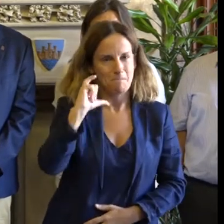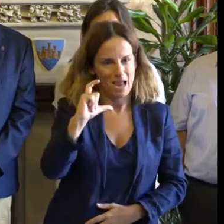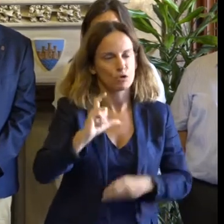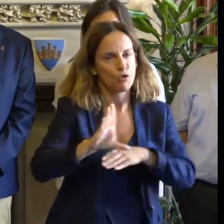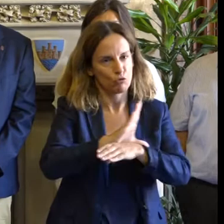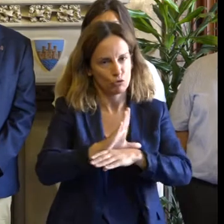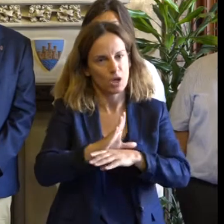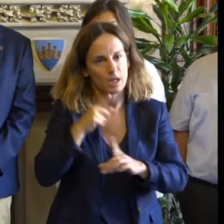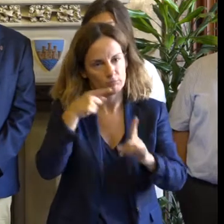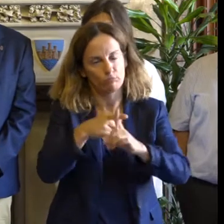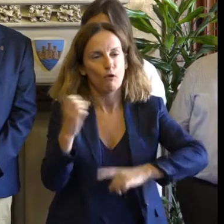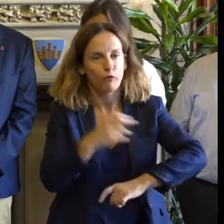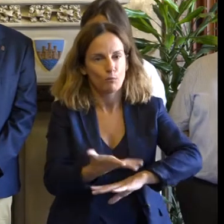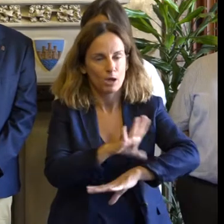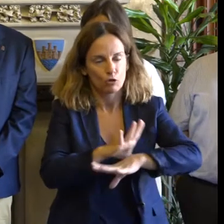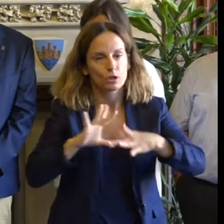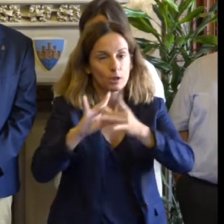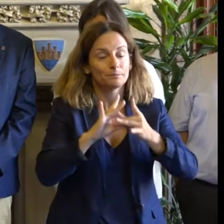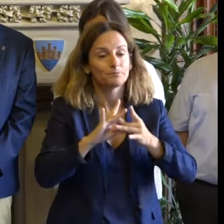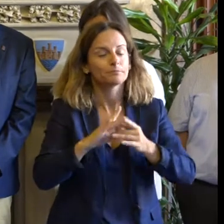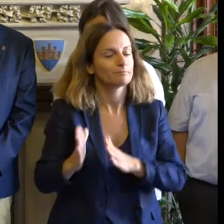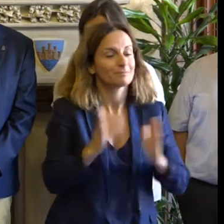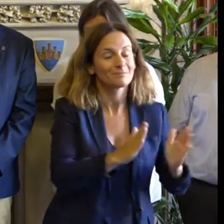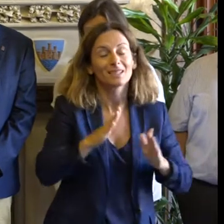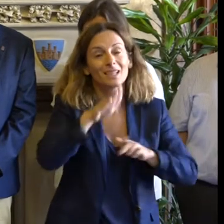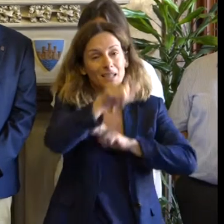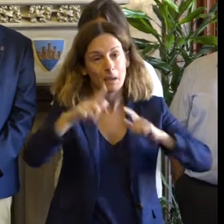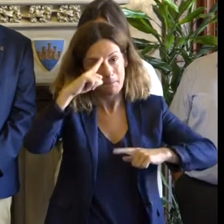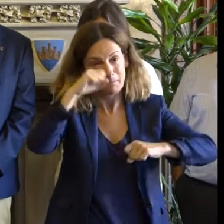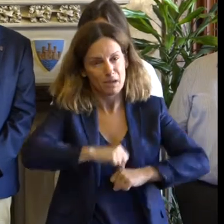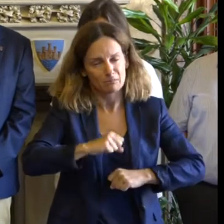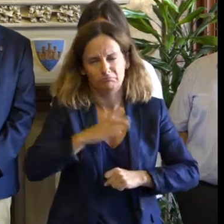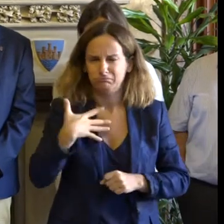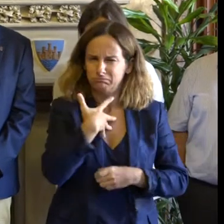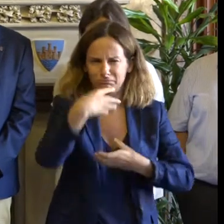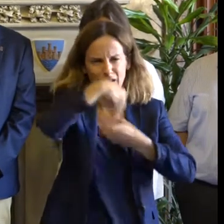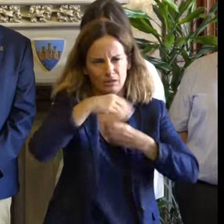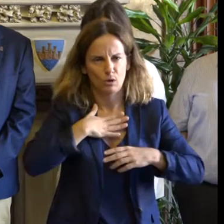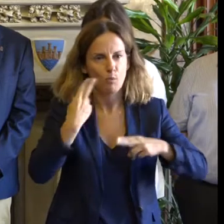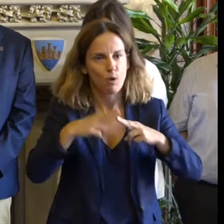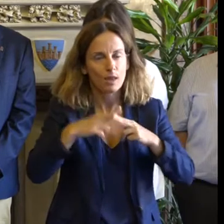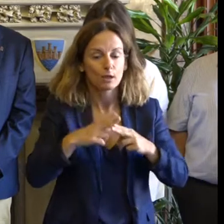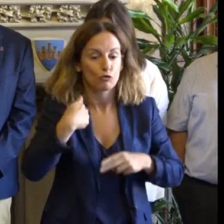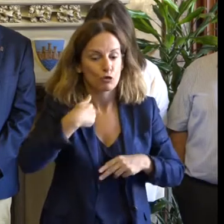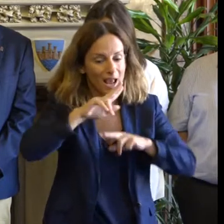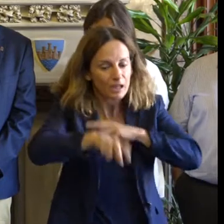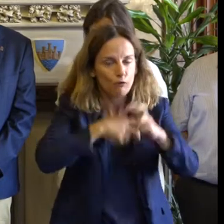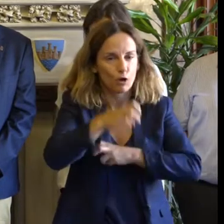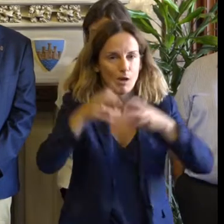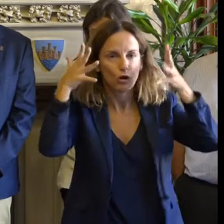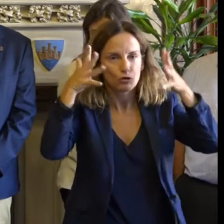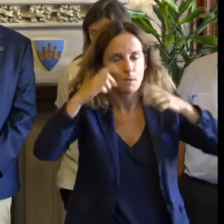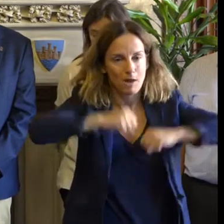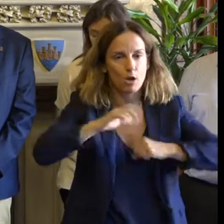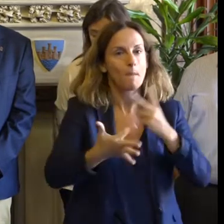La gent gran també és part fonamental de les nostres polítiques. Estem iniciant el procés de reformes del Consell de Majors i hem aprovat la